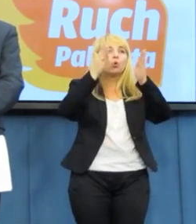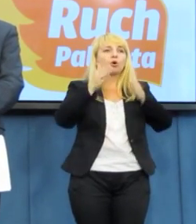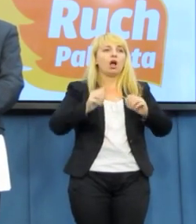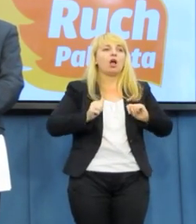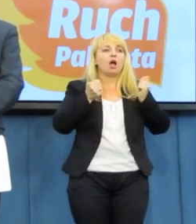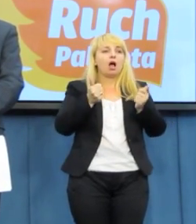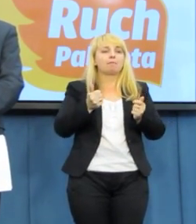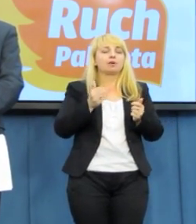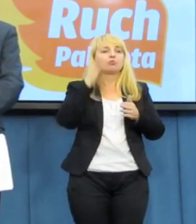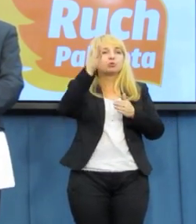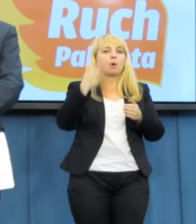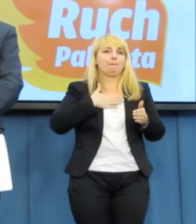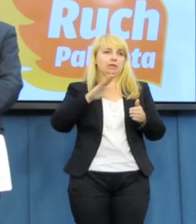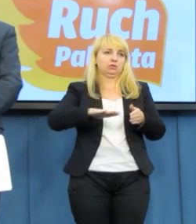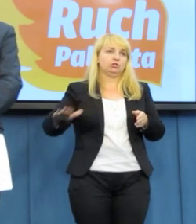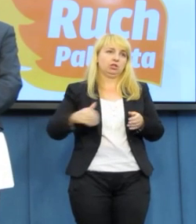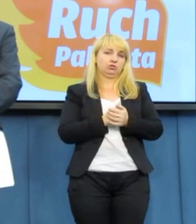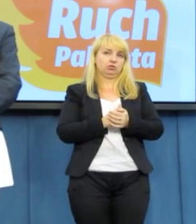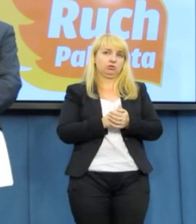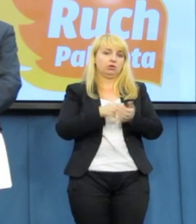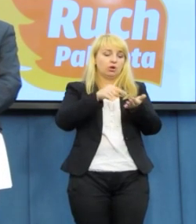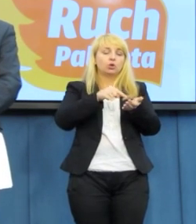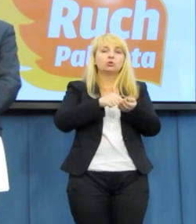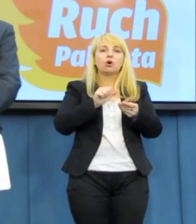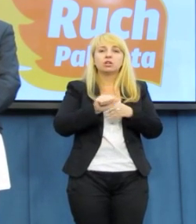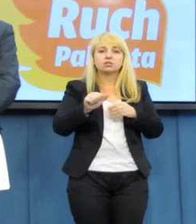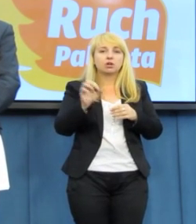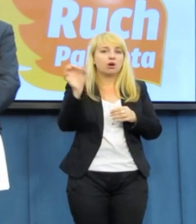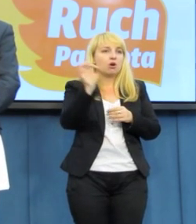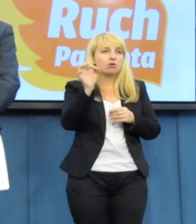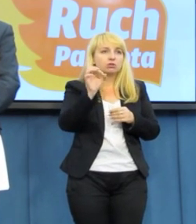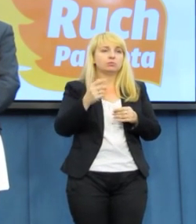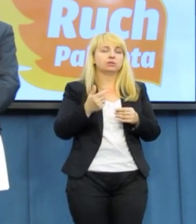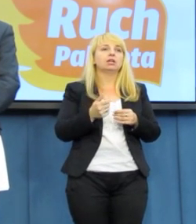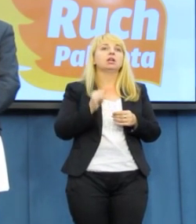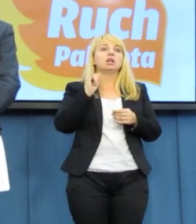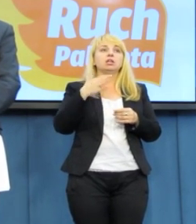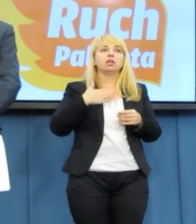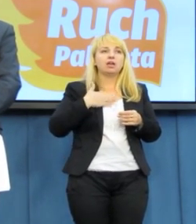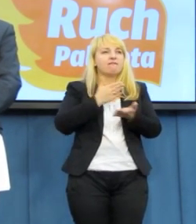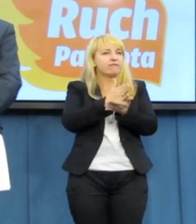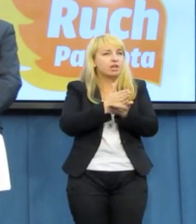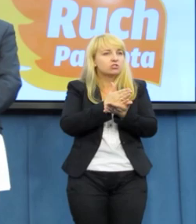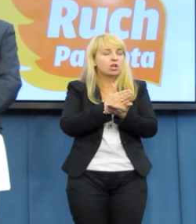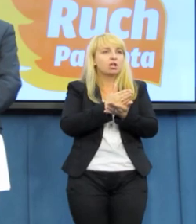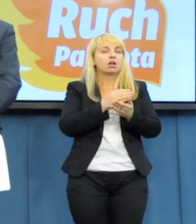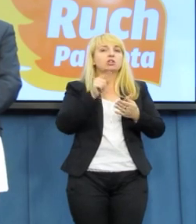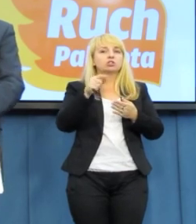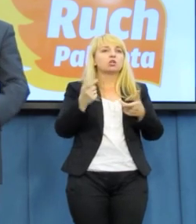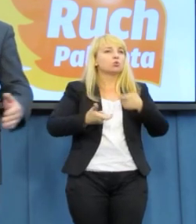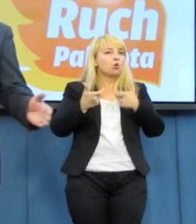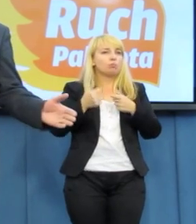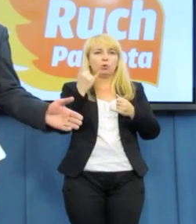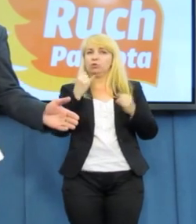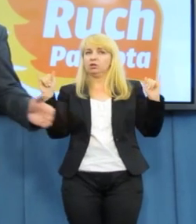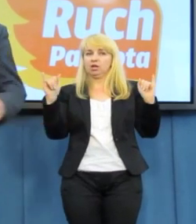dla tych ludzi, żeby mogli mieć dzieci. No to jest skandal i ja mam nadzieję, że się jednak opamiętają, bo to nas